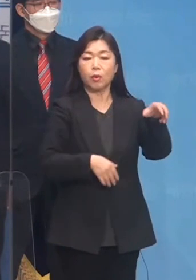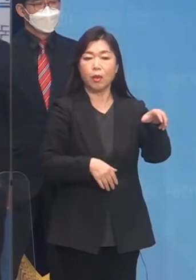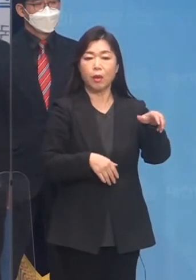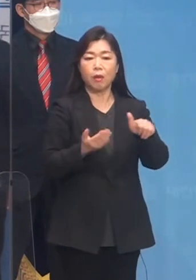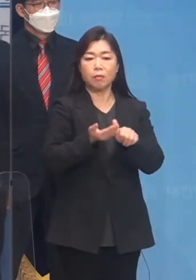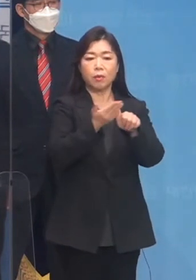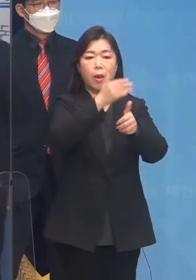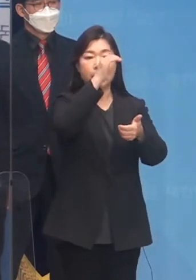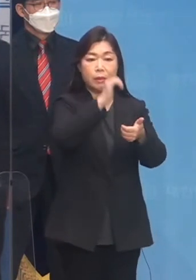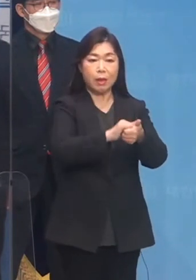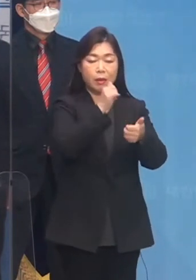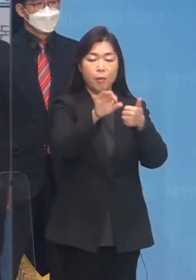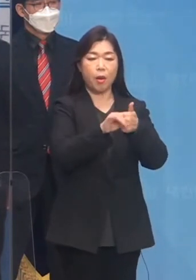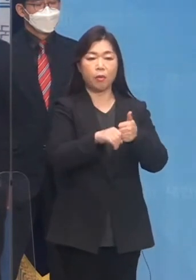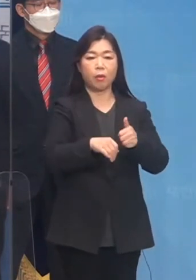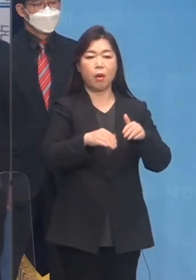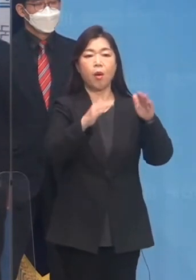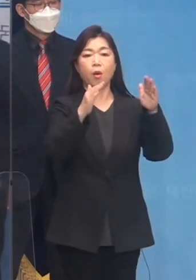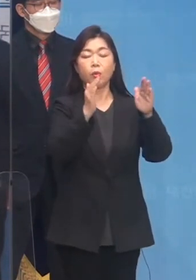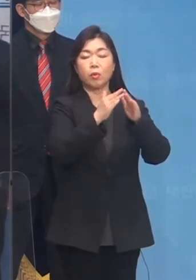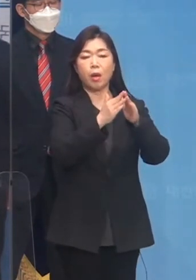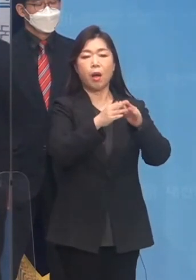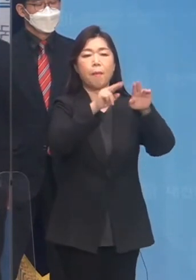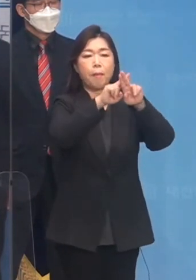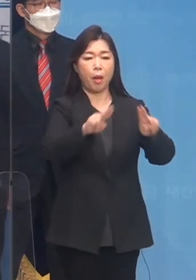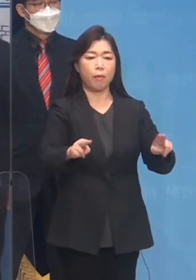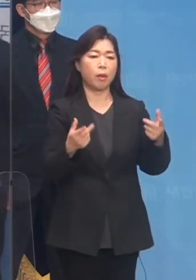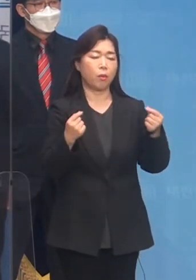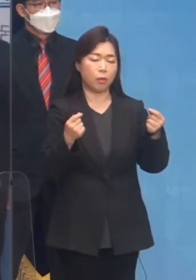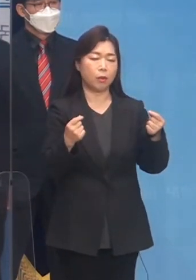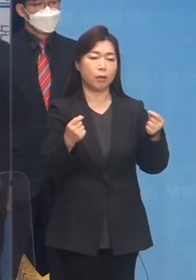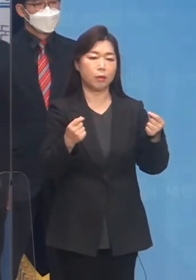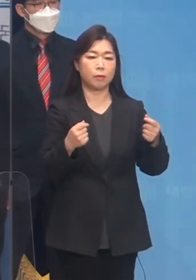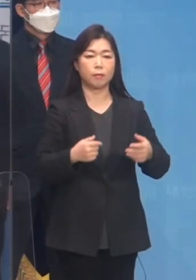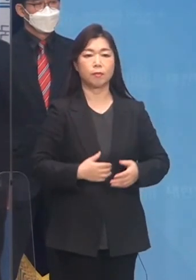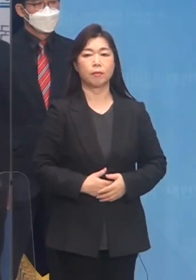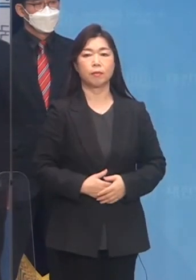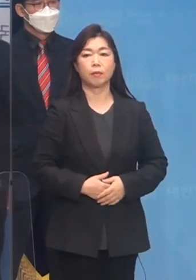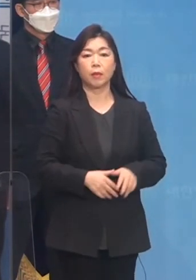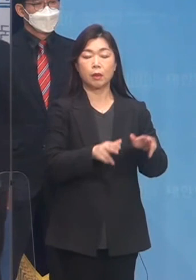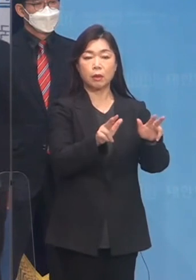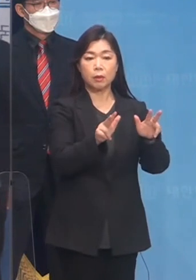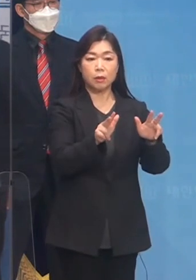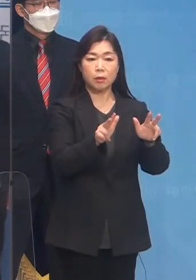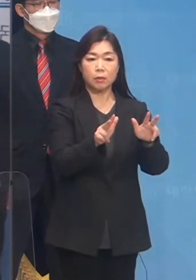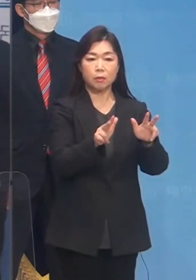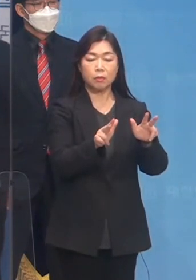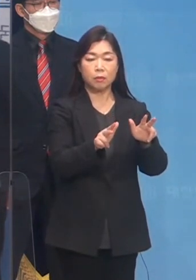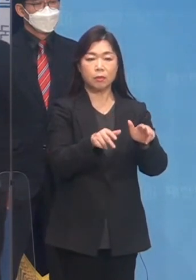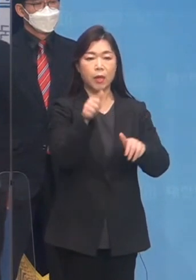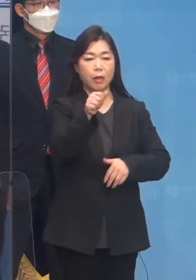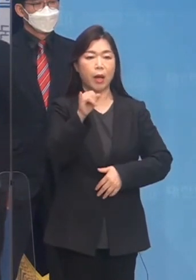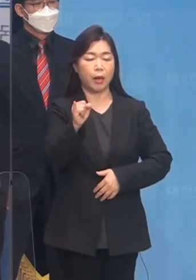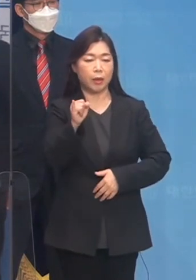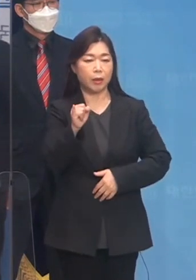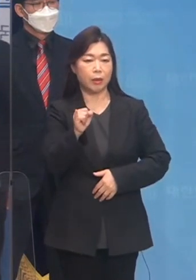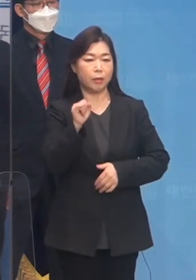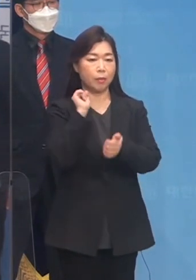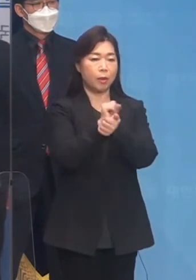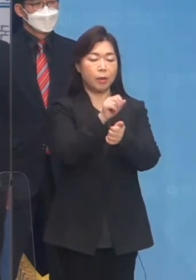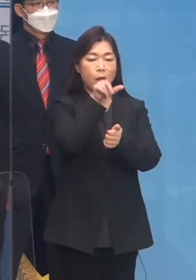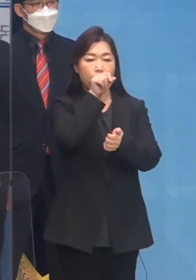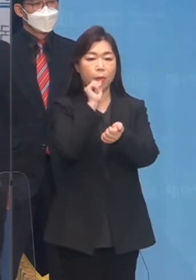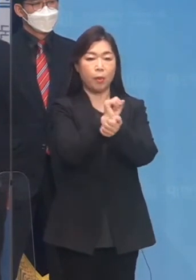사육 제한될 경우 농장을 폐업하는 상황이 도래할 것입니다. 현재 고병원성